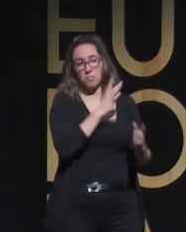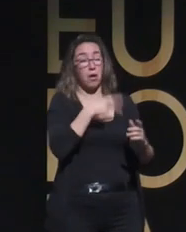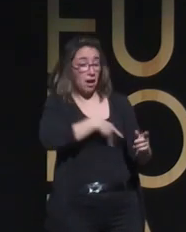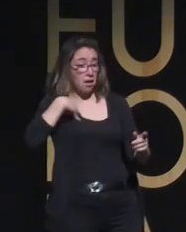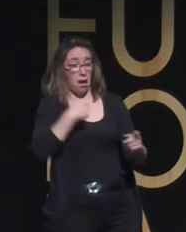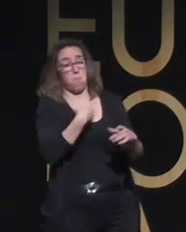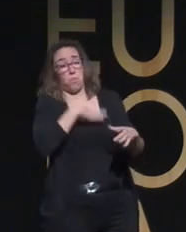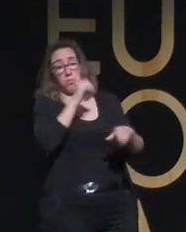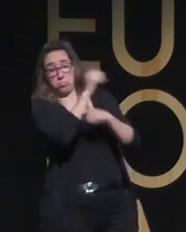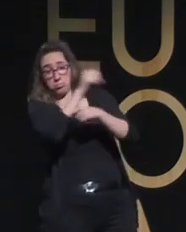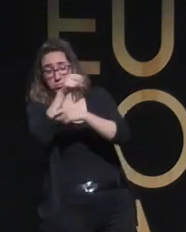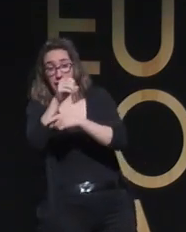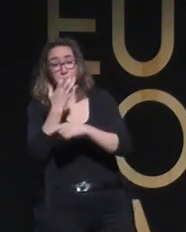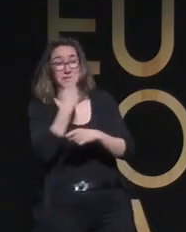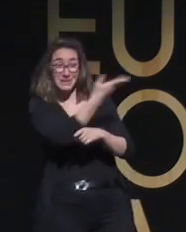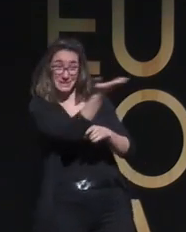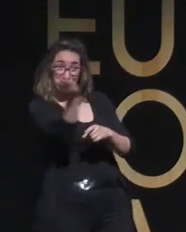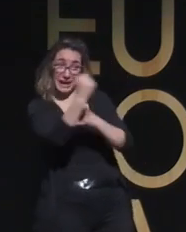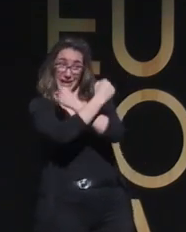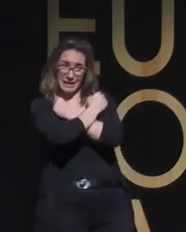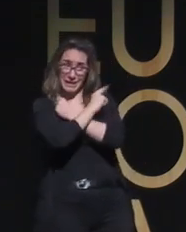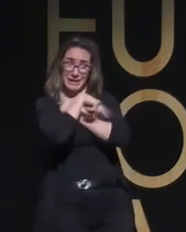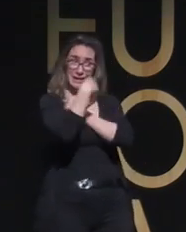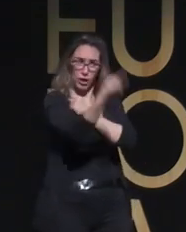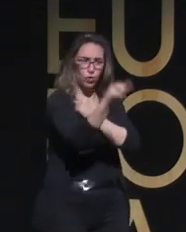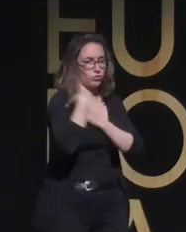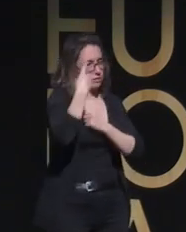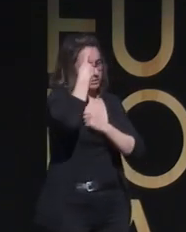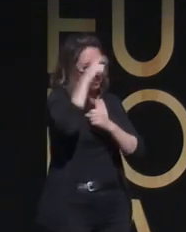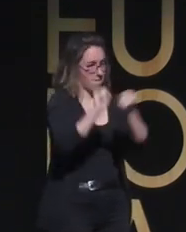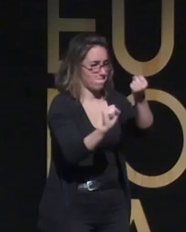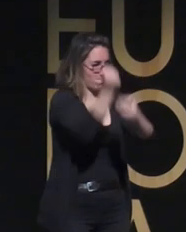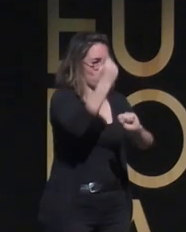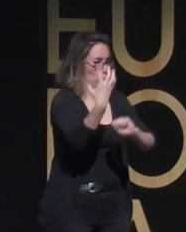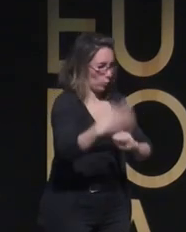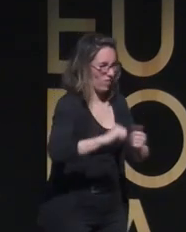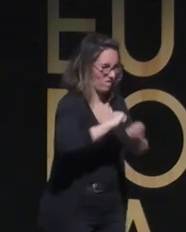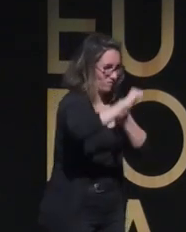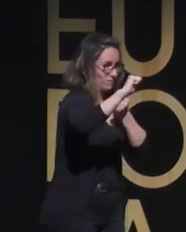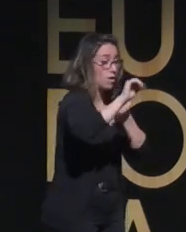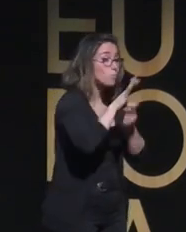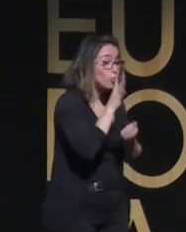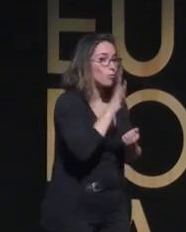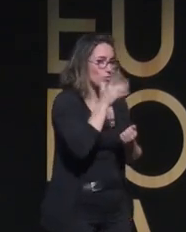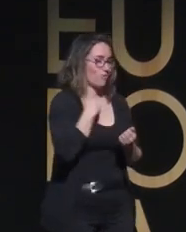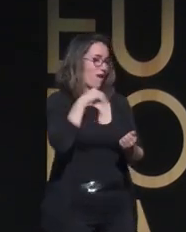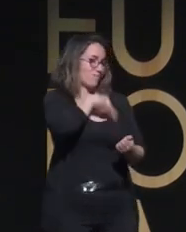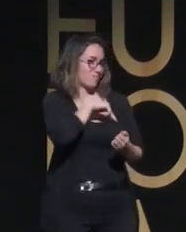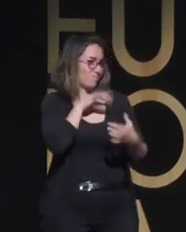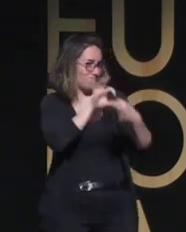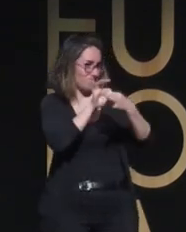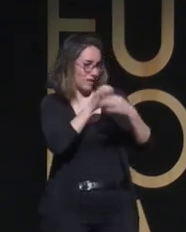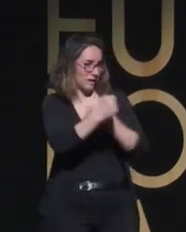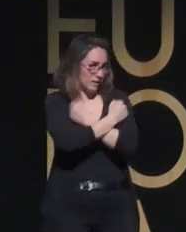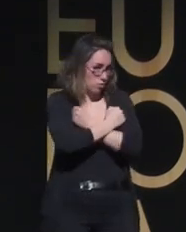generalmente no. Ahora, a gente a la que quiero, sé que puedo decir que le puedo hacer daño, pero eso es porque la quiero. Entonces, el hecho de que nos enfademos,